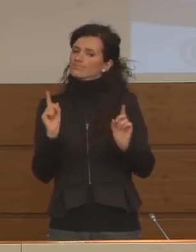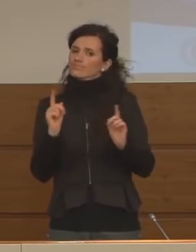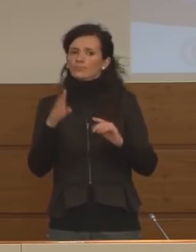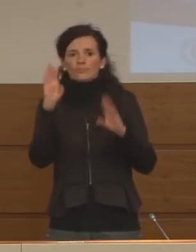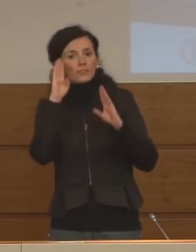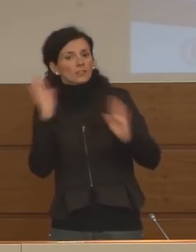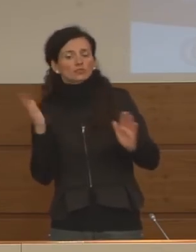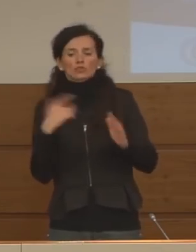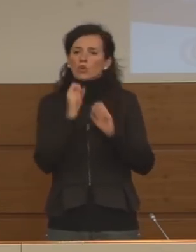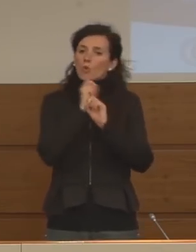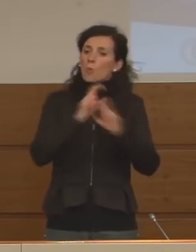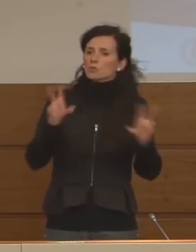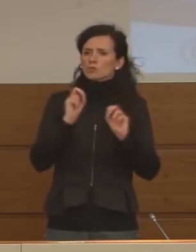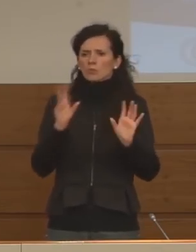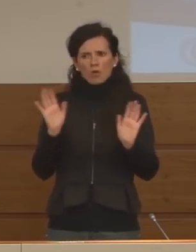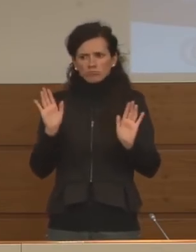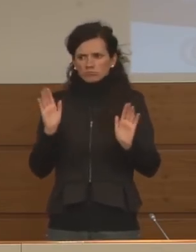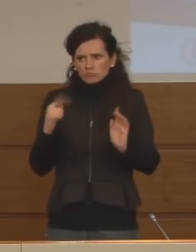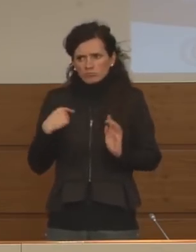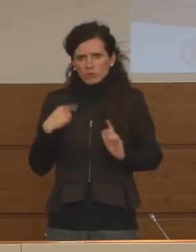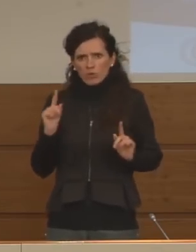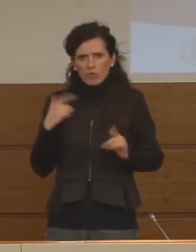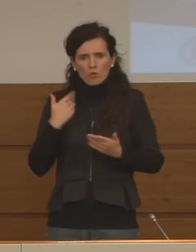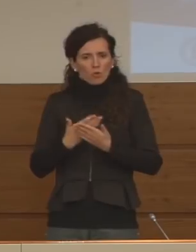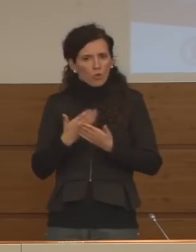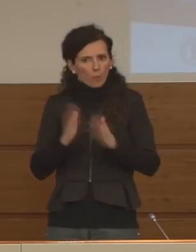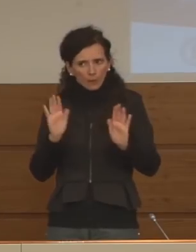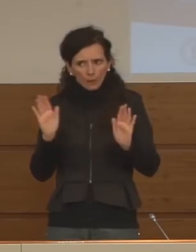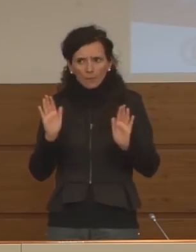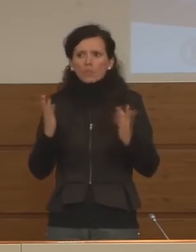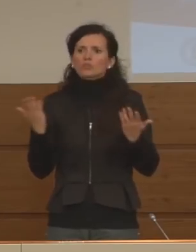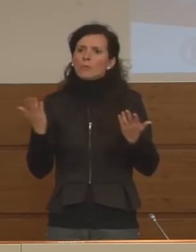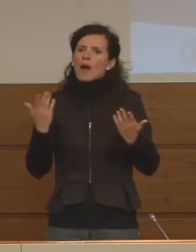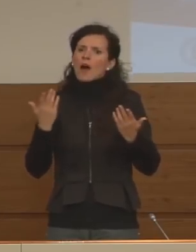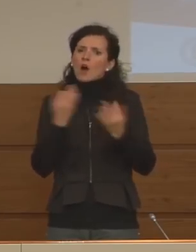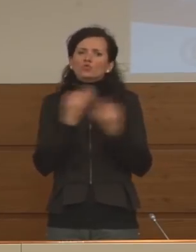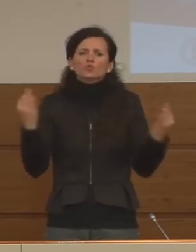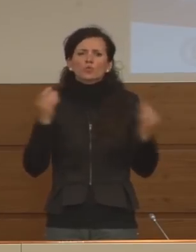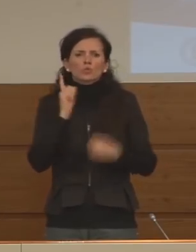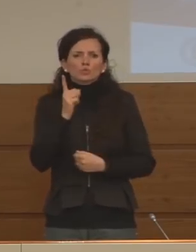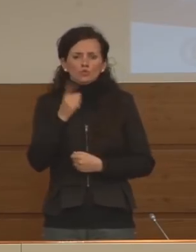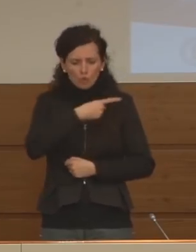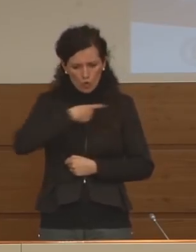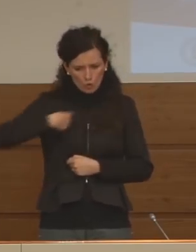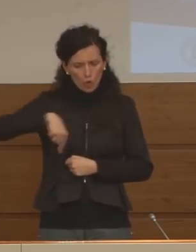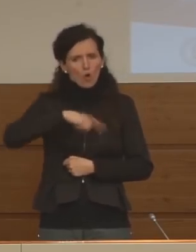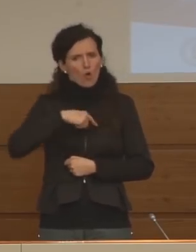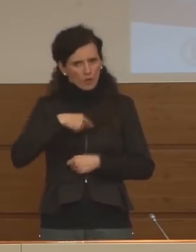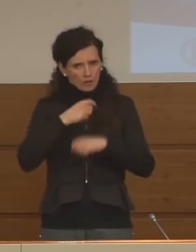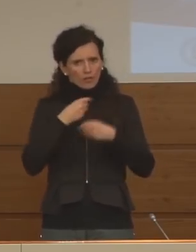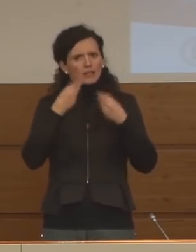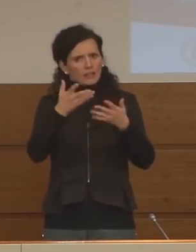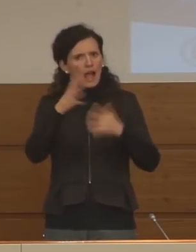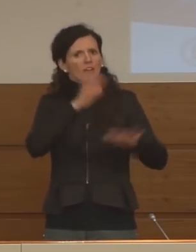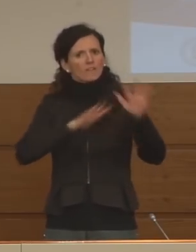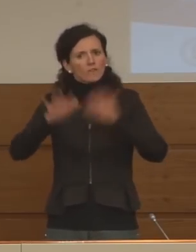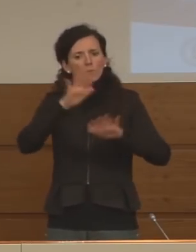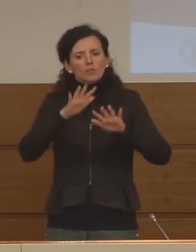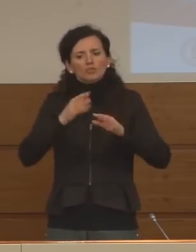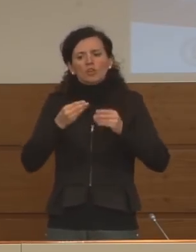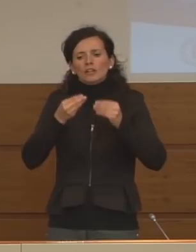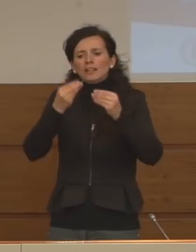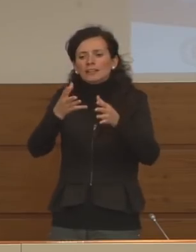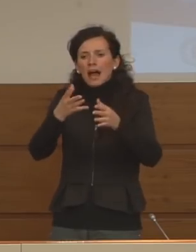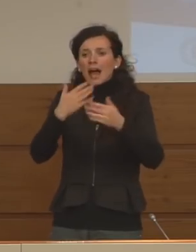facendo credo che noi abbiamo il dovere di informare anche vostro tramite il più possibile più